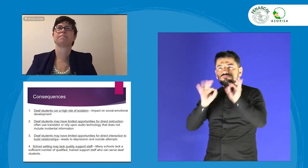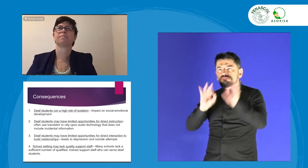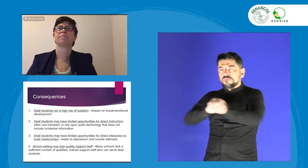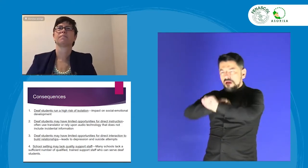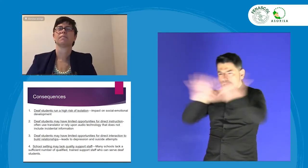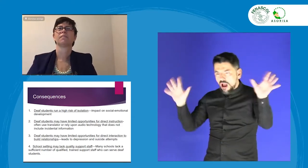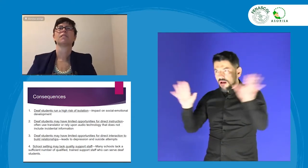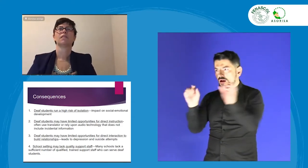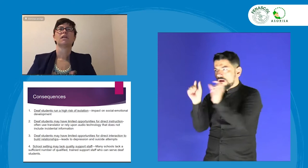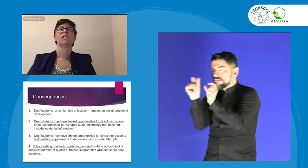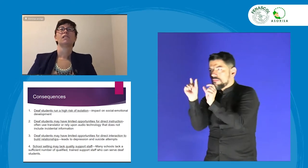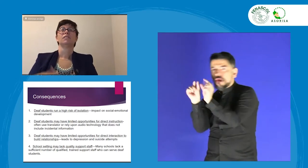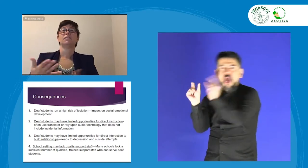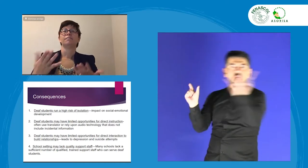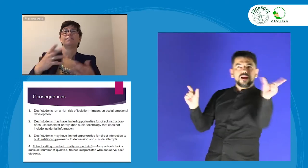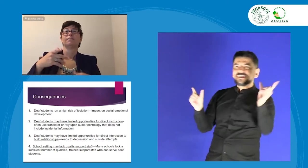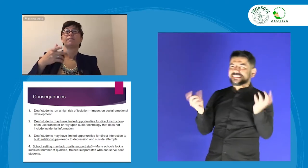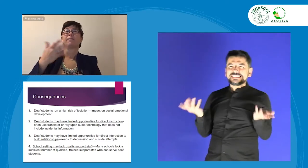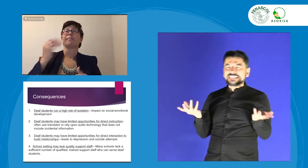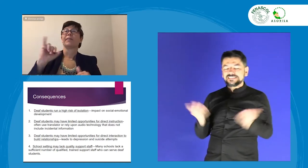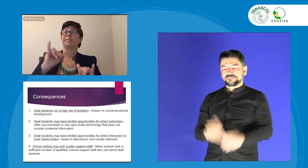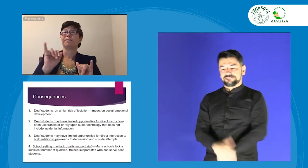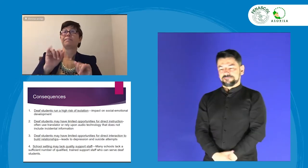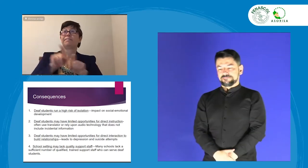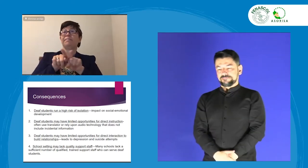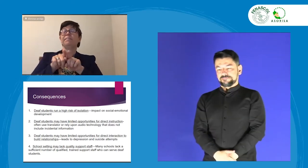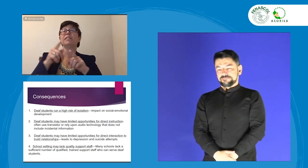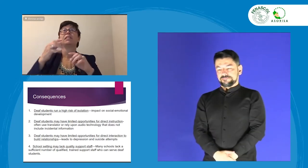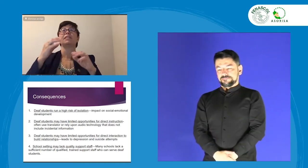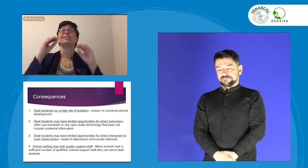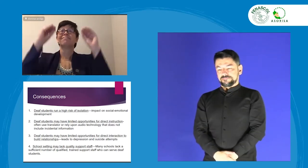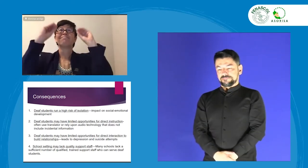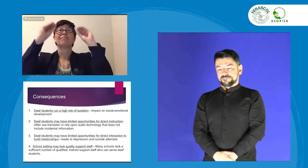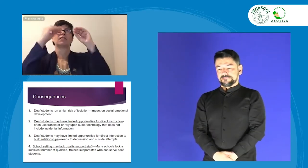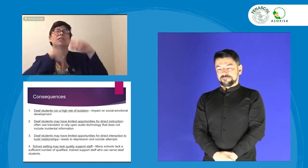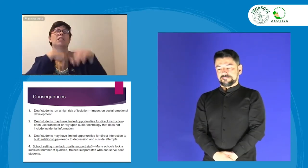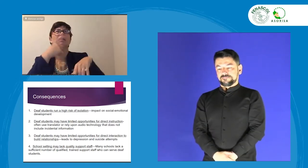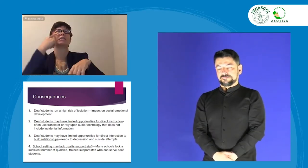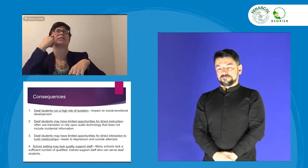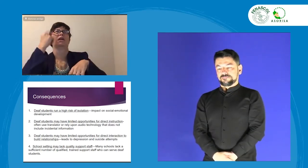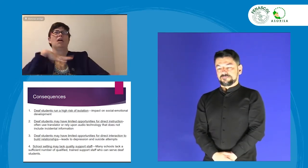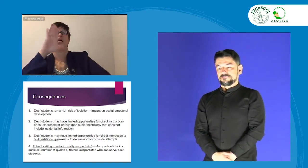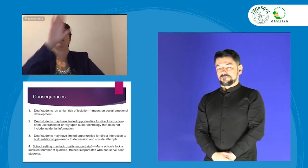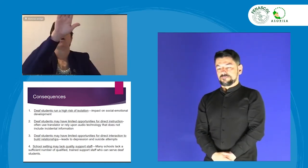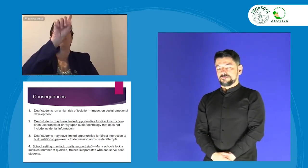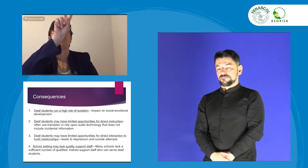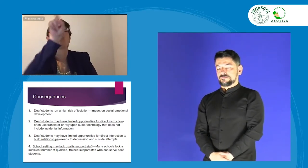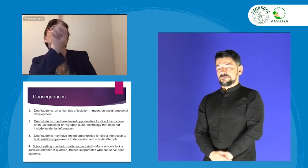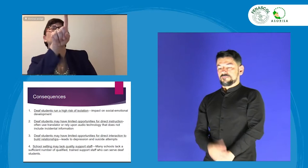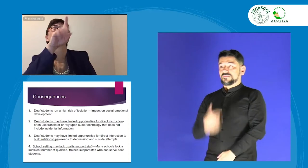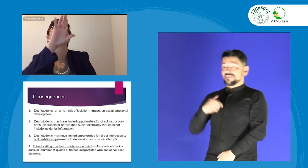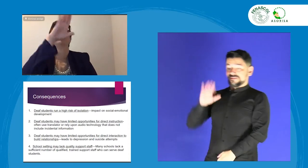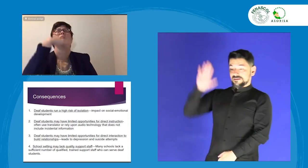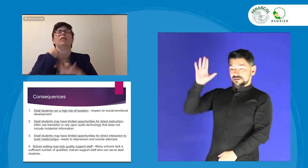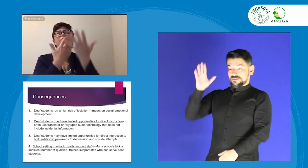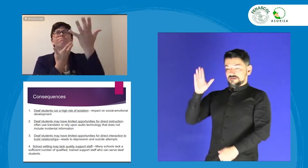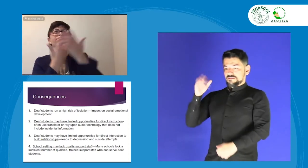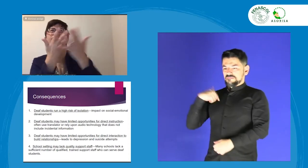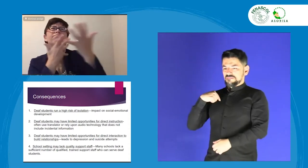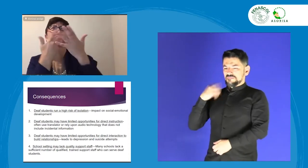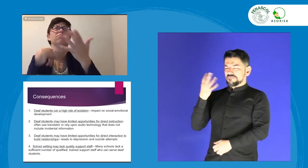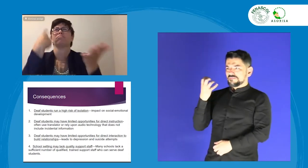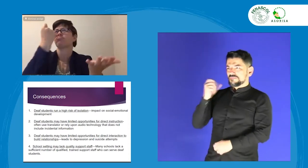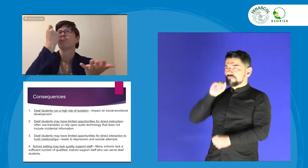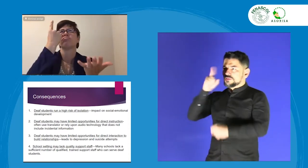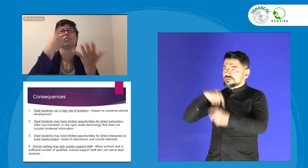arraigado con los estudiantes, pero en este caso es mucho más difícil. Claramente hay personas, hay niños, niñas sordas que buscan esta inclusión,